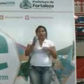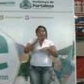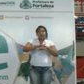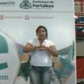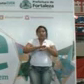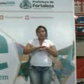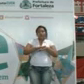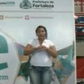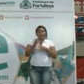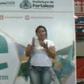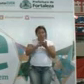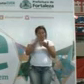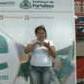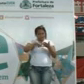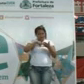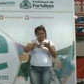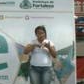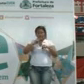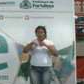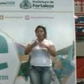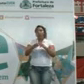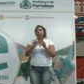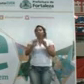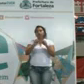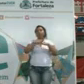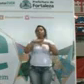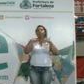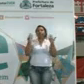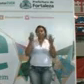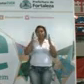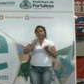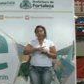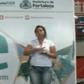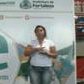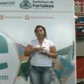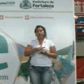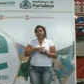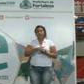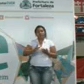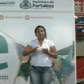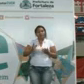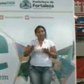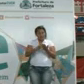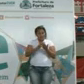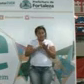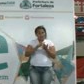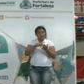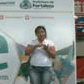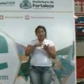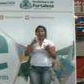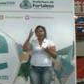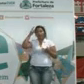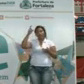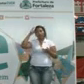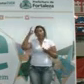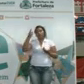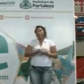quando termina de ler As Flores do Mal, morre mesmo. Morre mesmo, porque já tem ali no livro todos os elementos necessários e morre